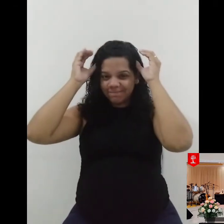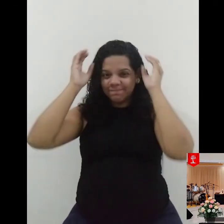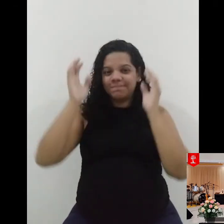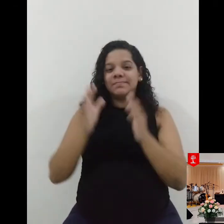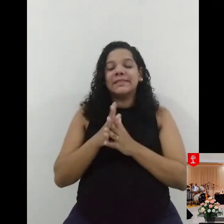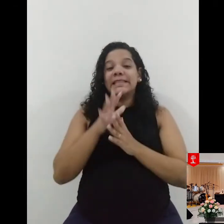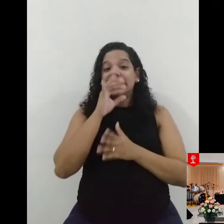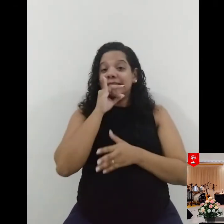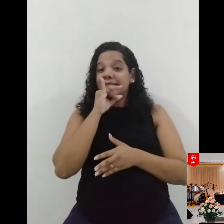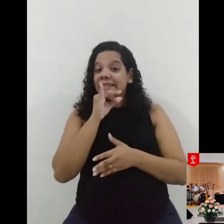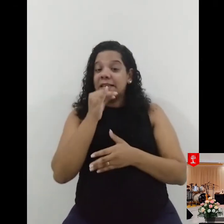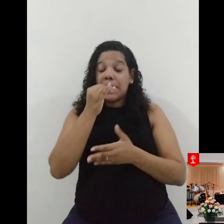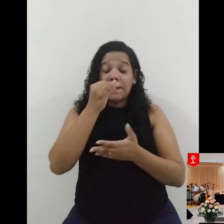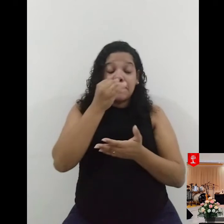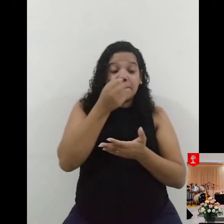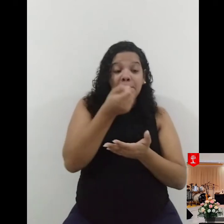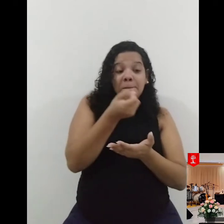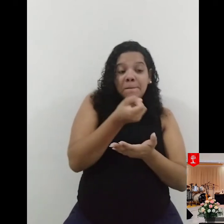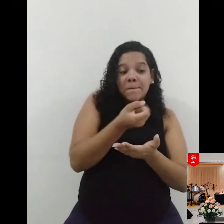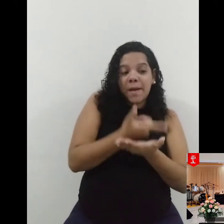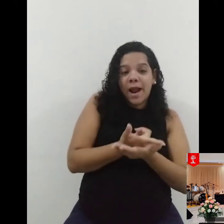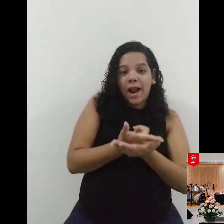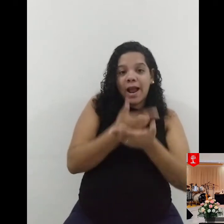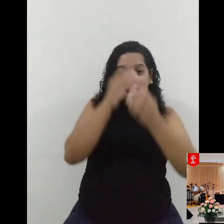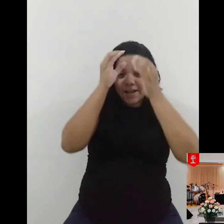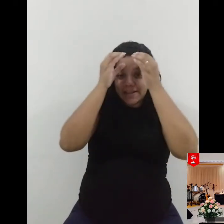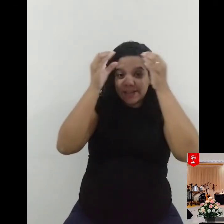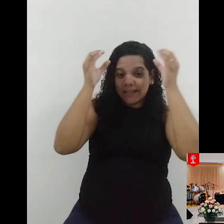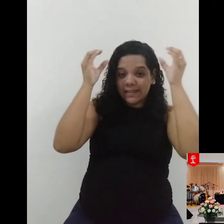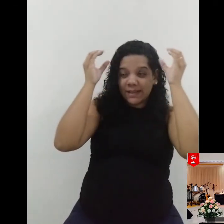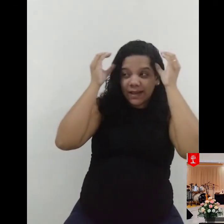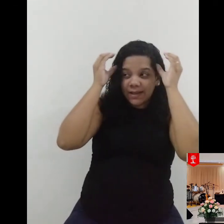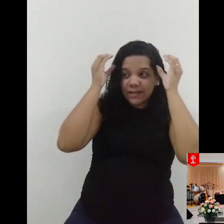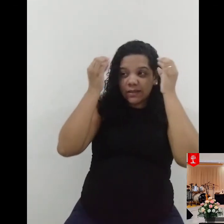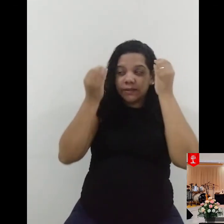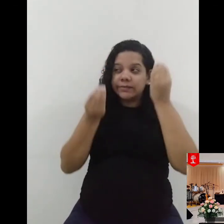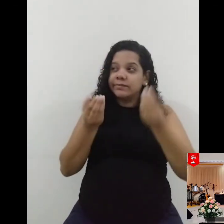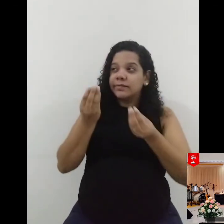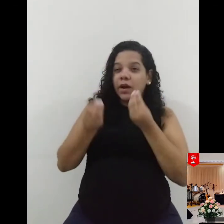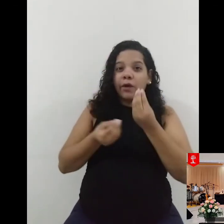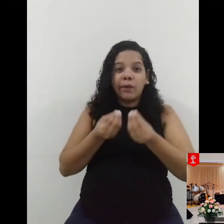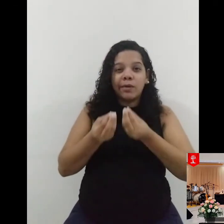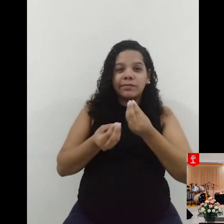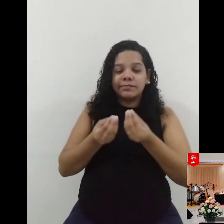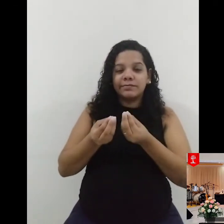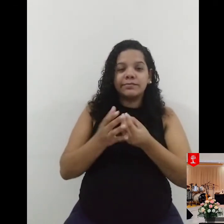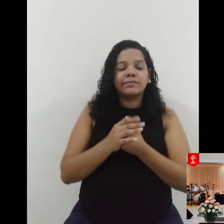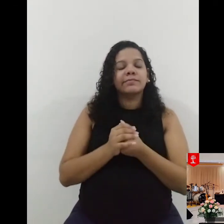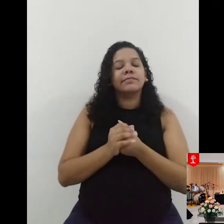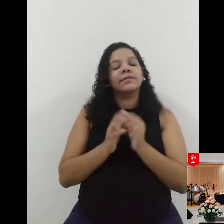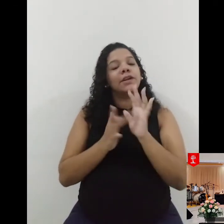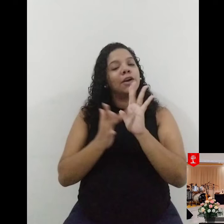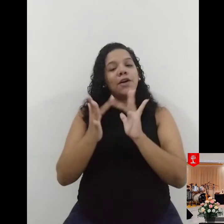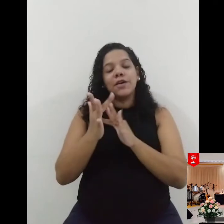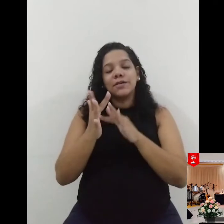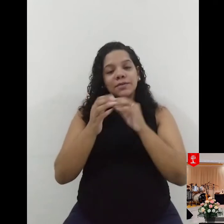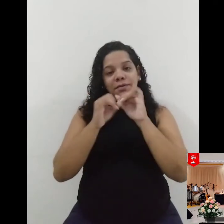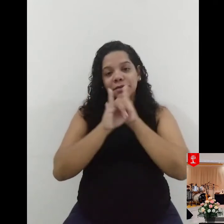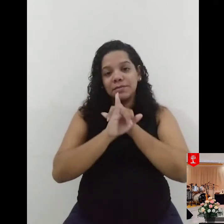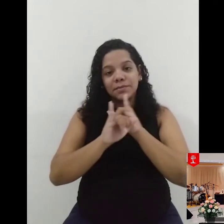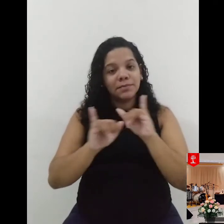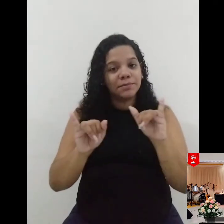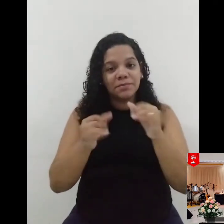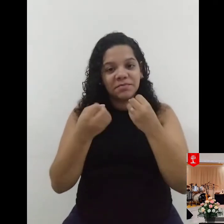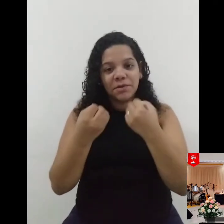Em outra ocasião, também, eles procuraram Jesus para ter informações acerca do